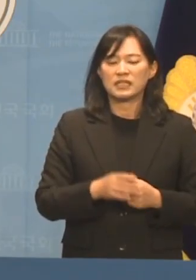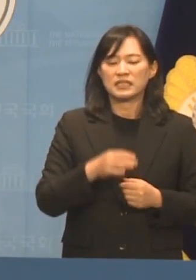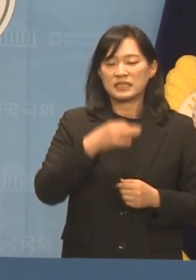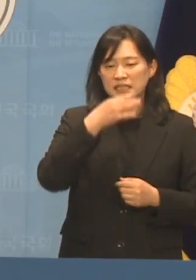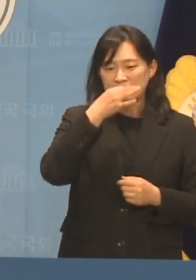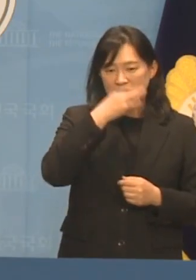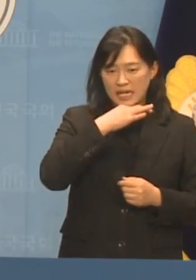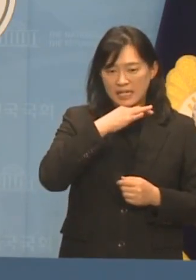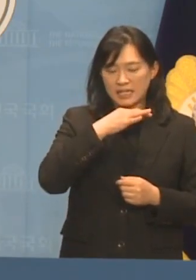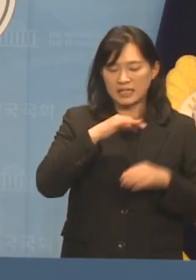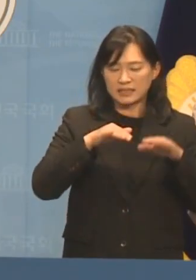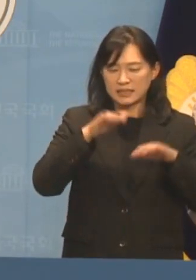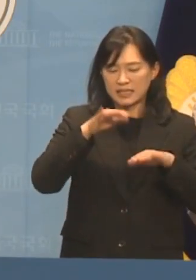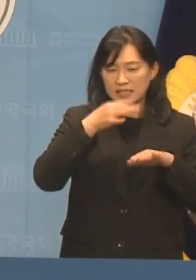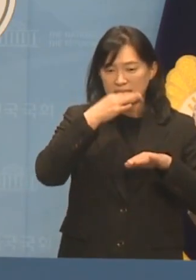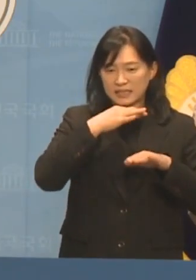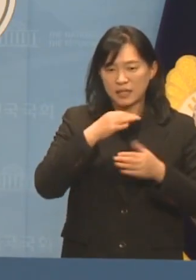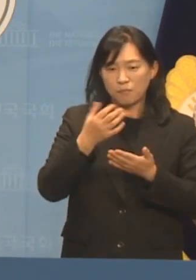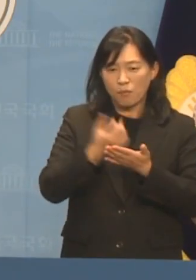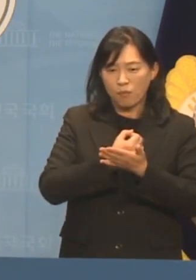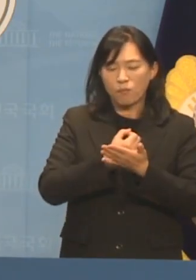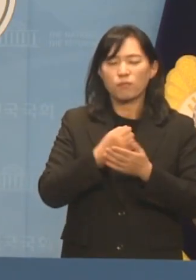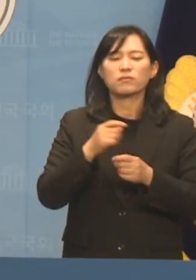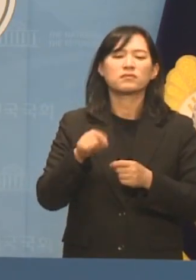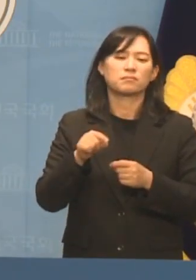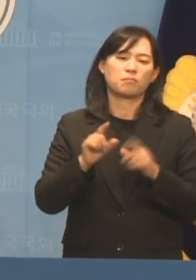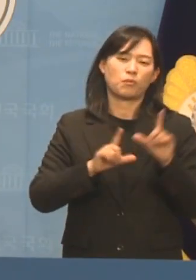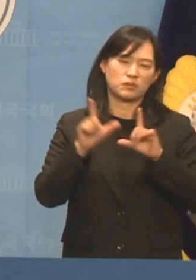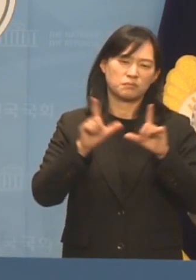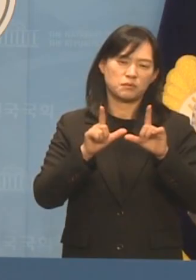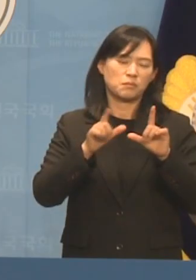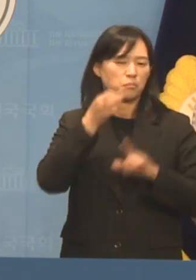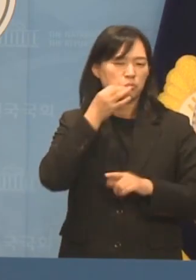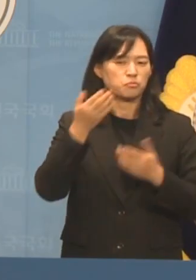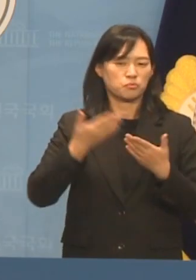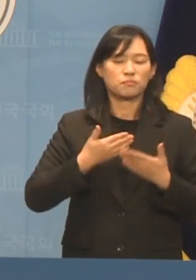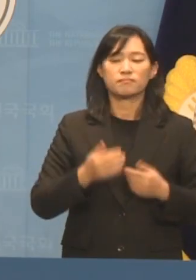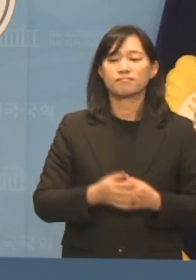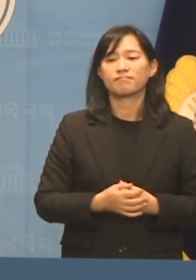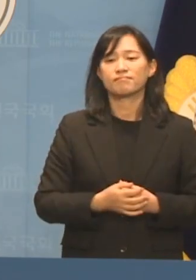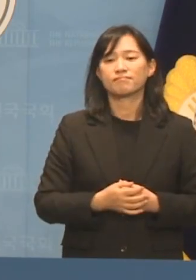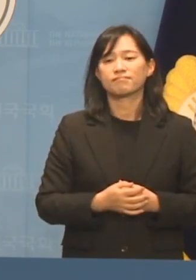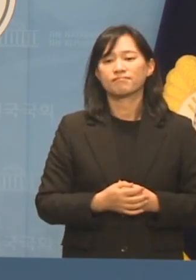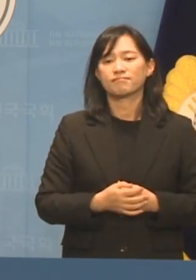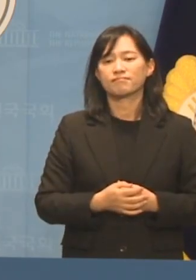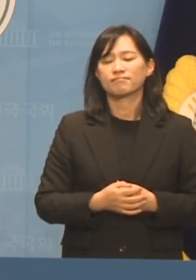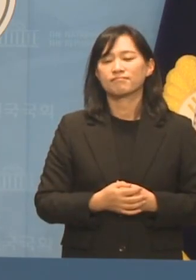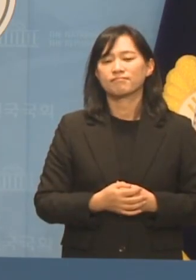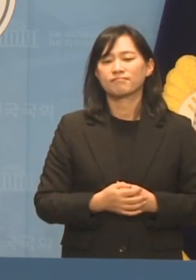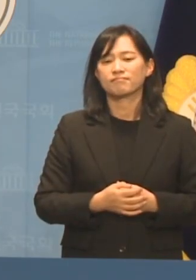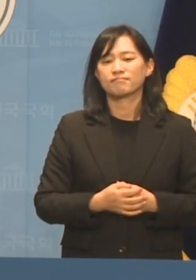추구하는 헤지펀드의 아주 전형적인 모습을 지금 MBK가 보여주고 있습니다.